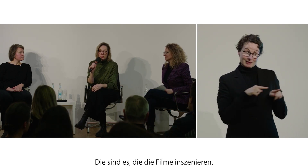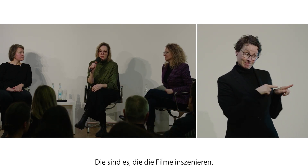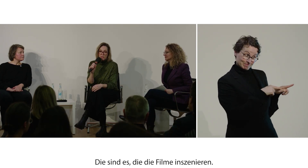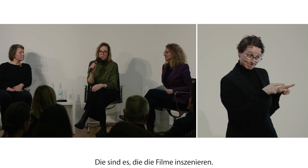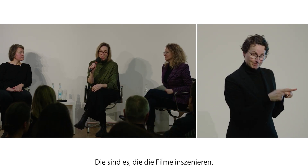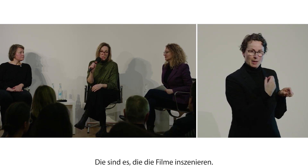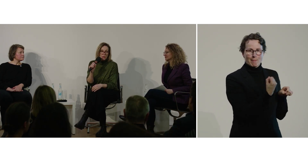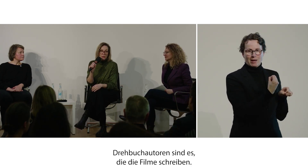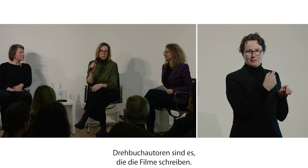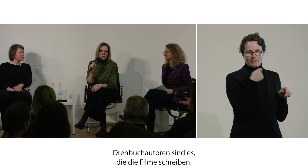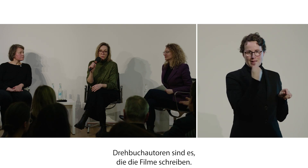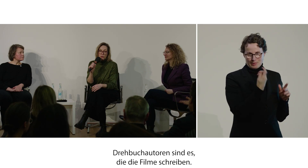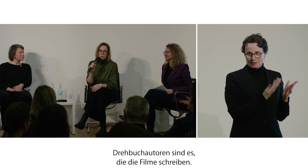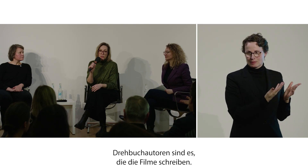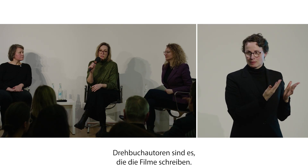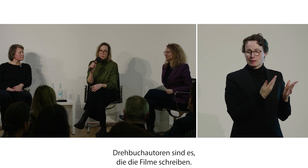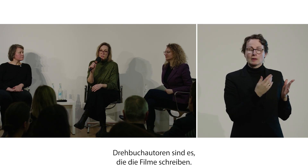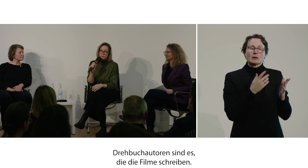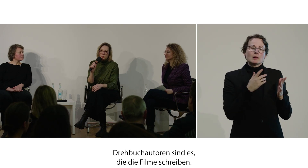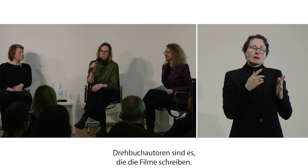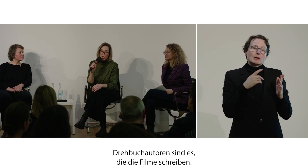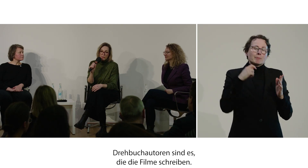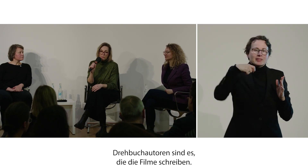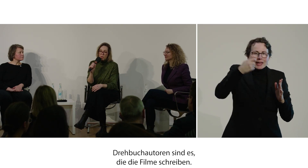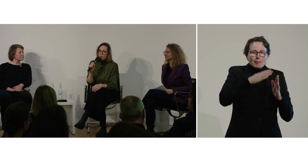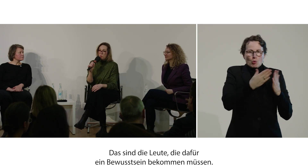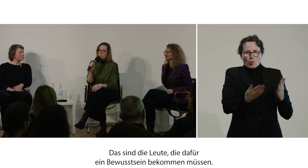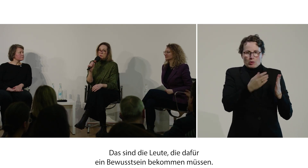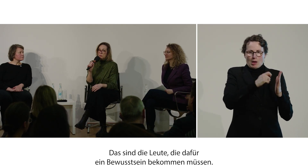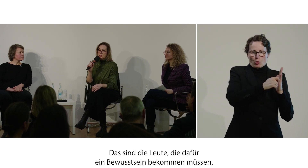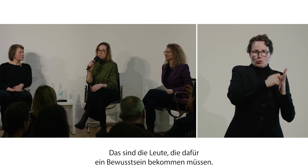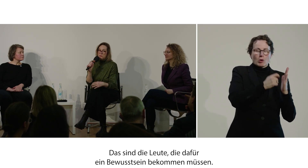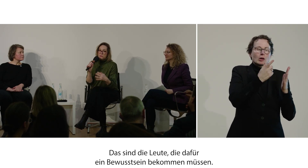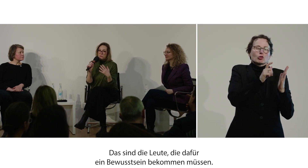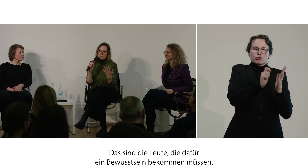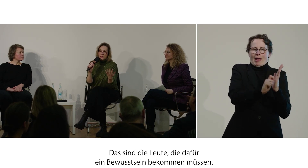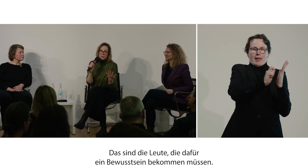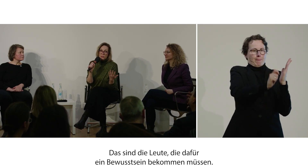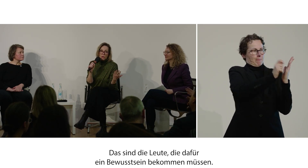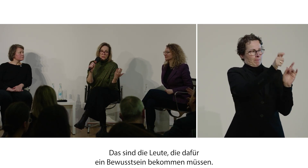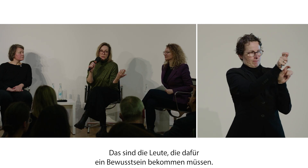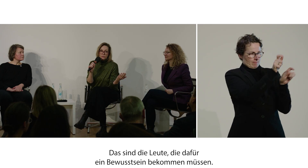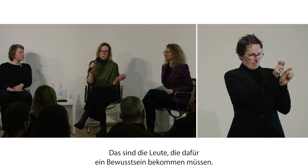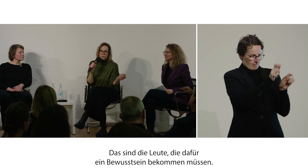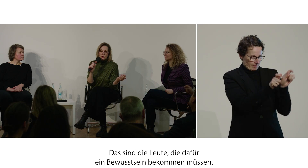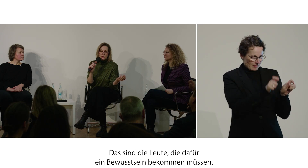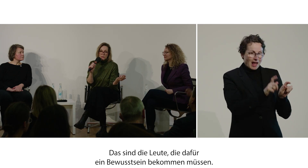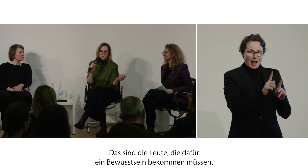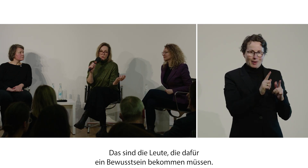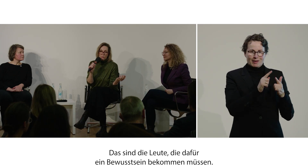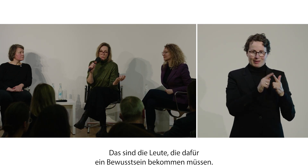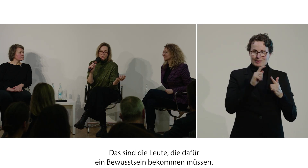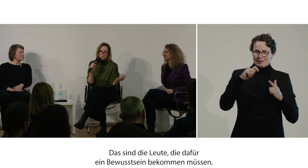die die Filme inszenieren, Drehbuchautoren sind es, die die Filme schreiben und das sind die Leute, die dafür ein